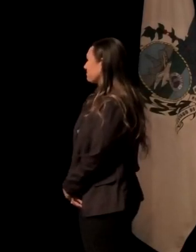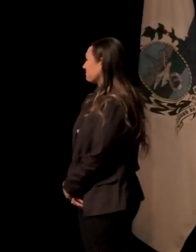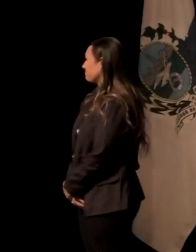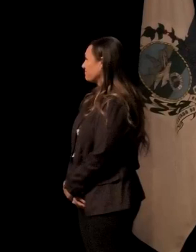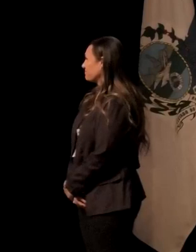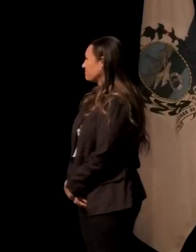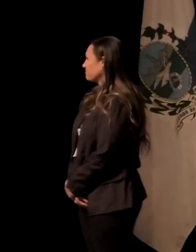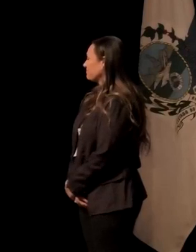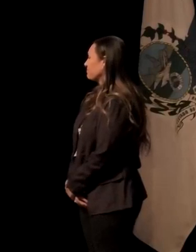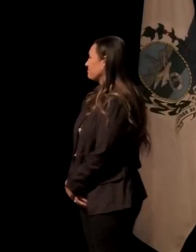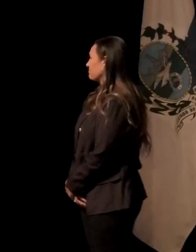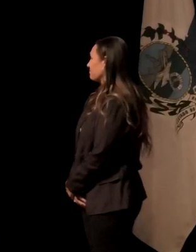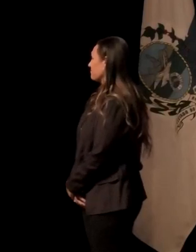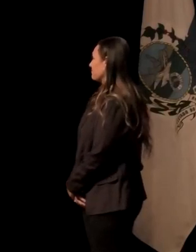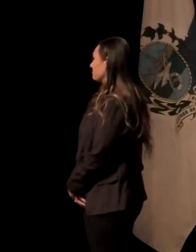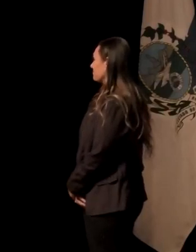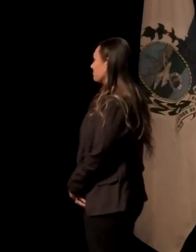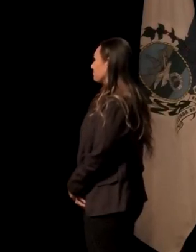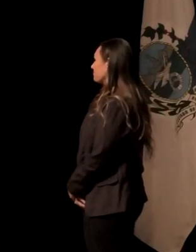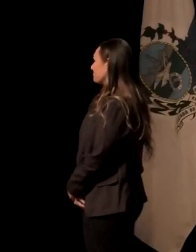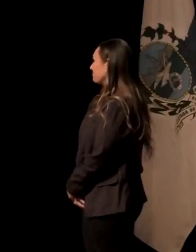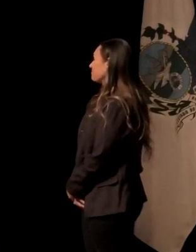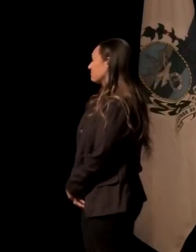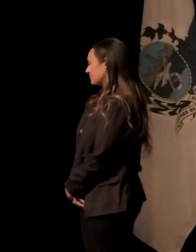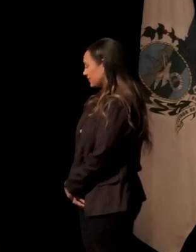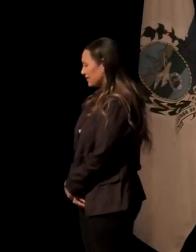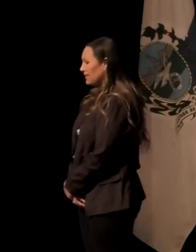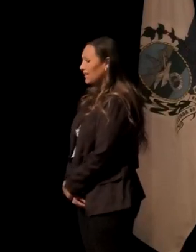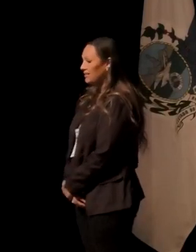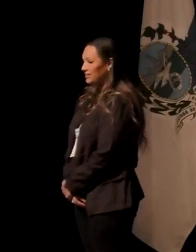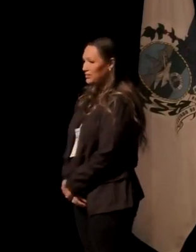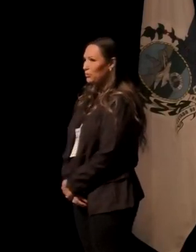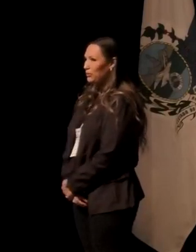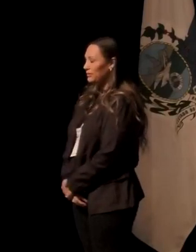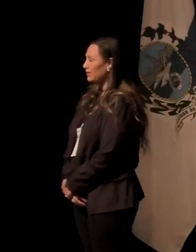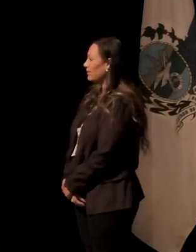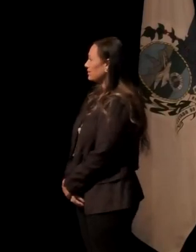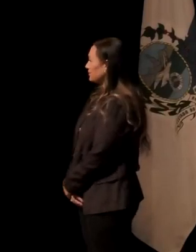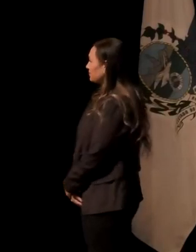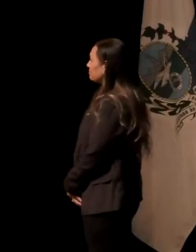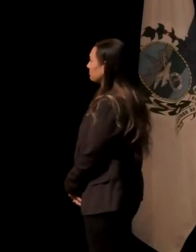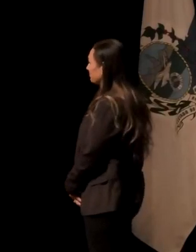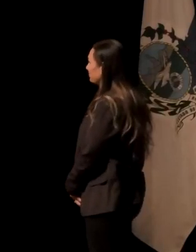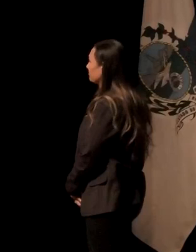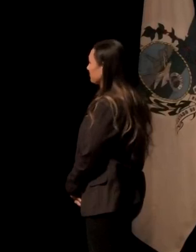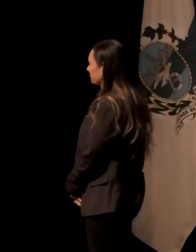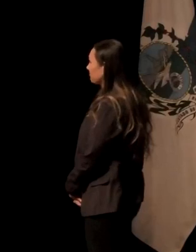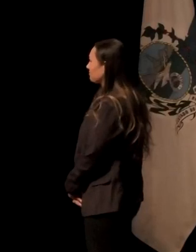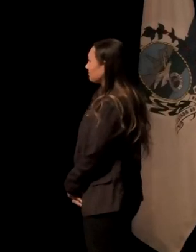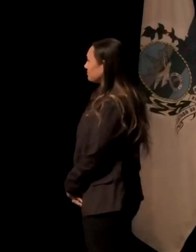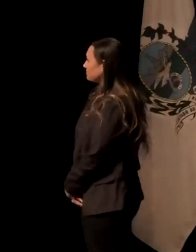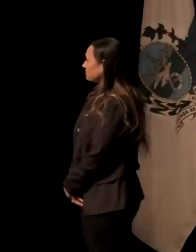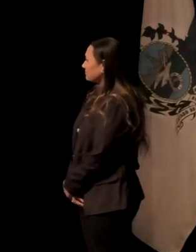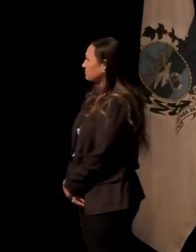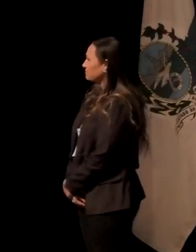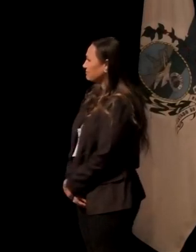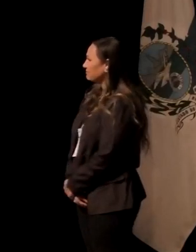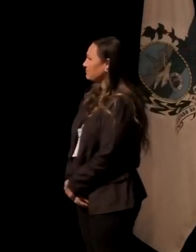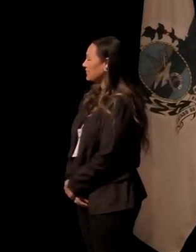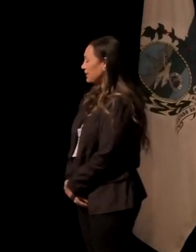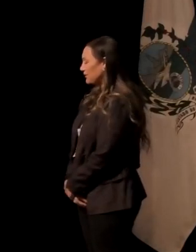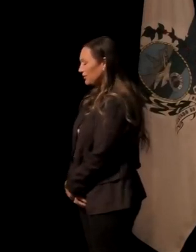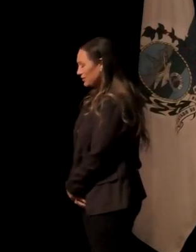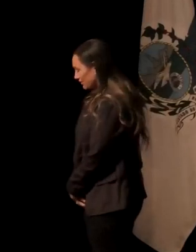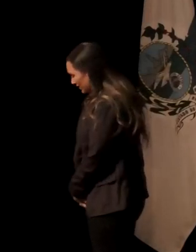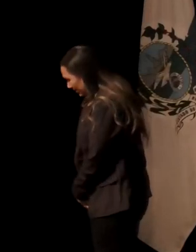a fala dessa em relação ao controle social e todo o trabalho então quero agradecer em nome do fórum Nacional Muito obrigado pela acolhida e muito obrigado por vocês